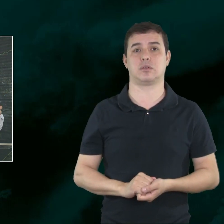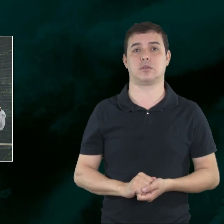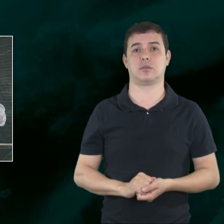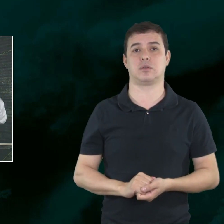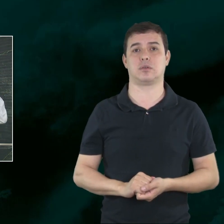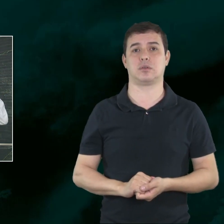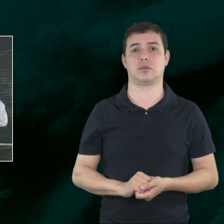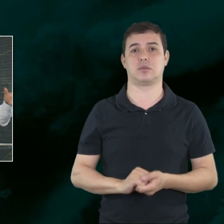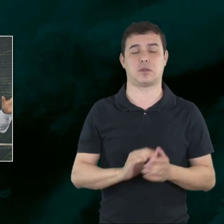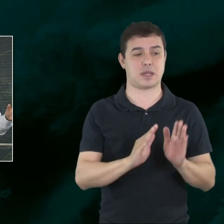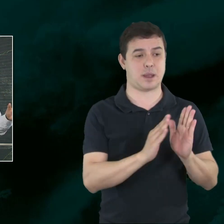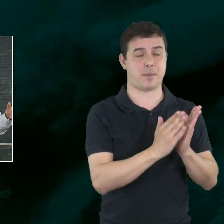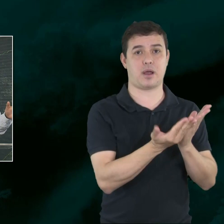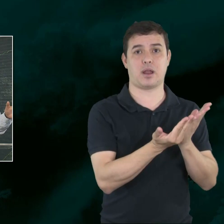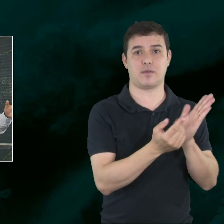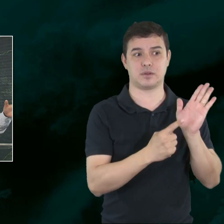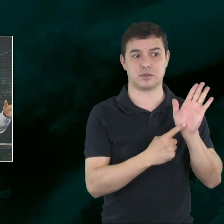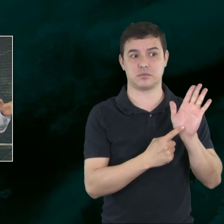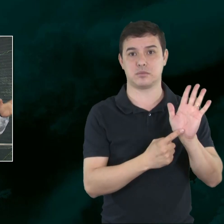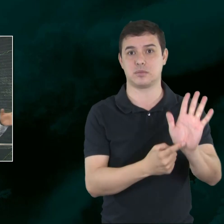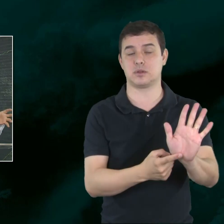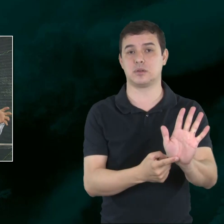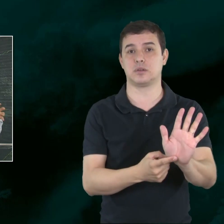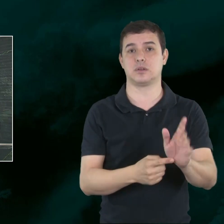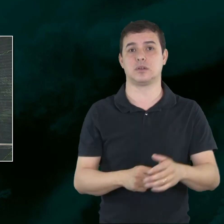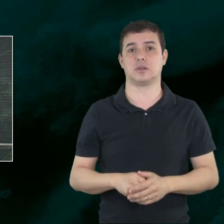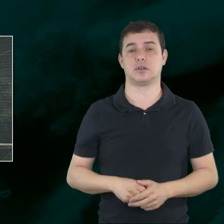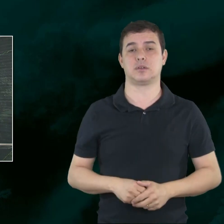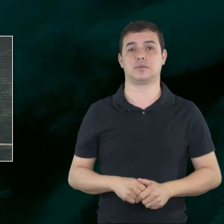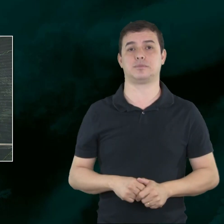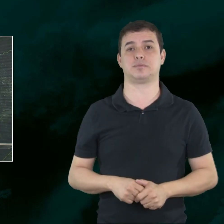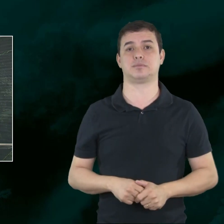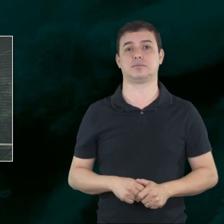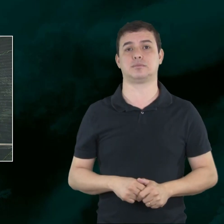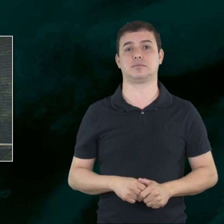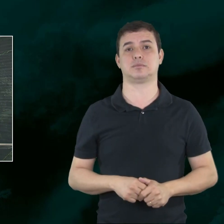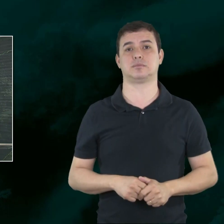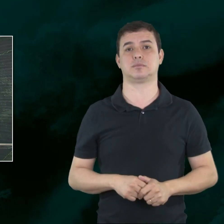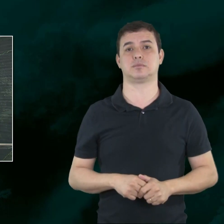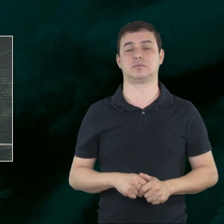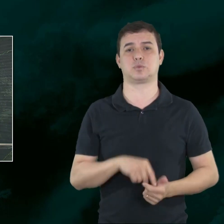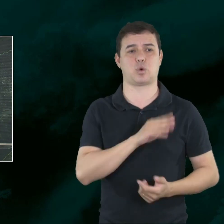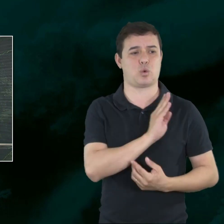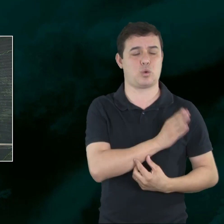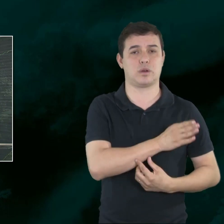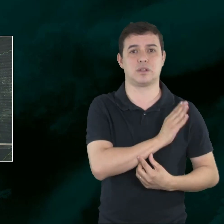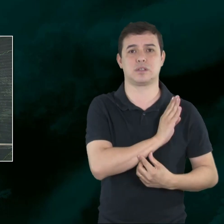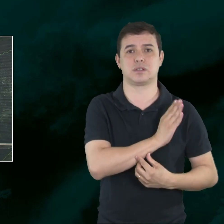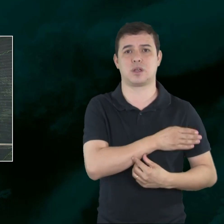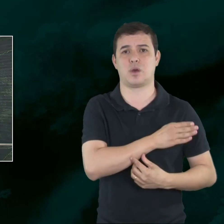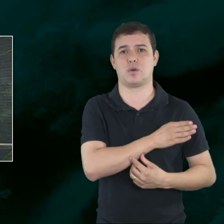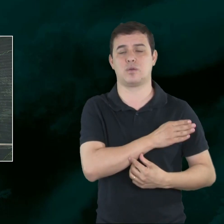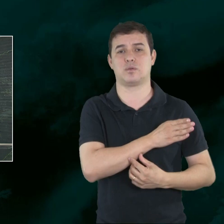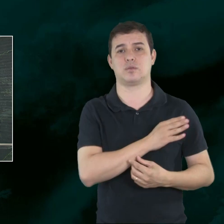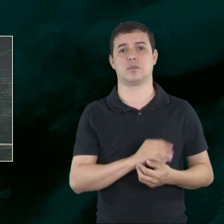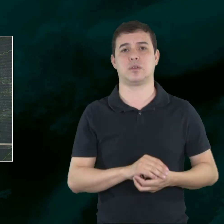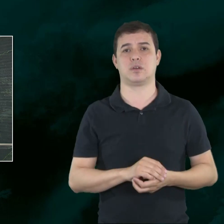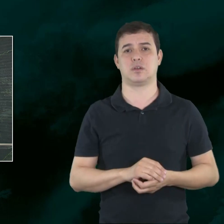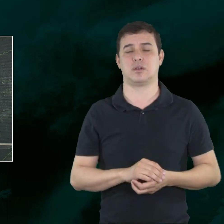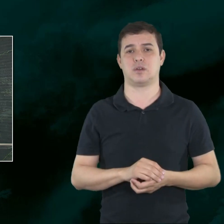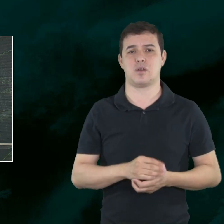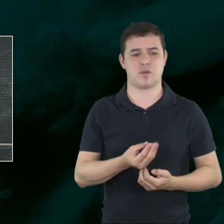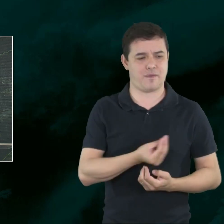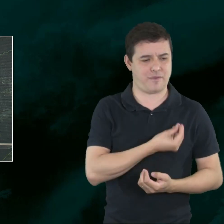Reino, né, a todas as pessoas. Eu creio que o Senhor vai despertar o coração de muitas pessoas a querem viver